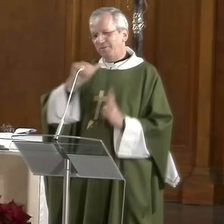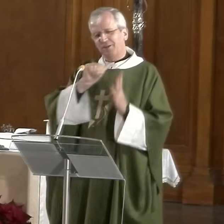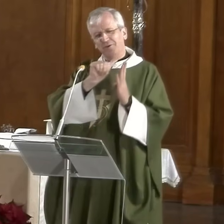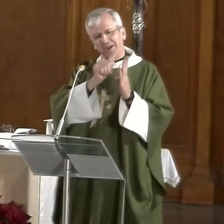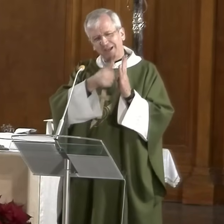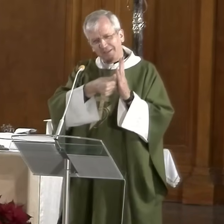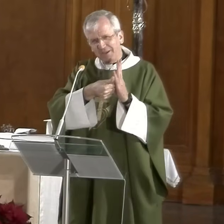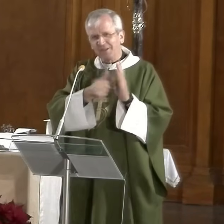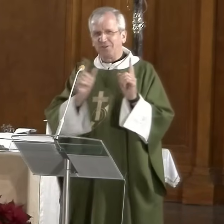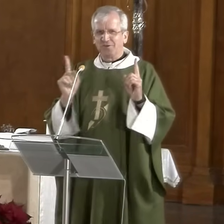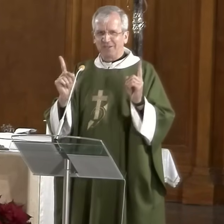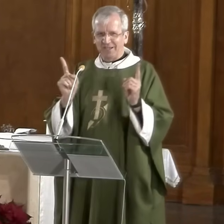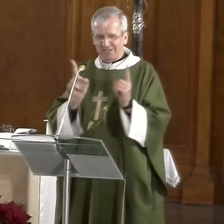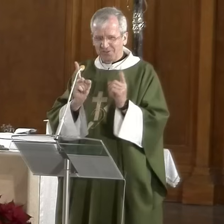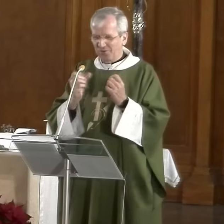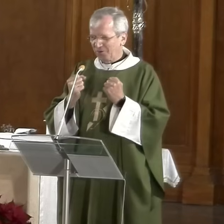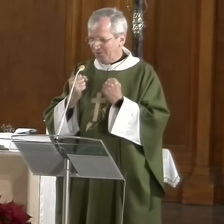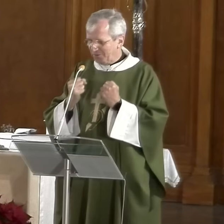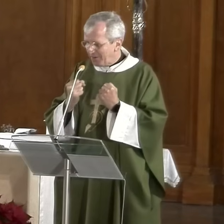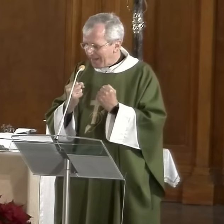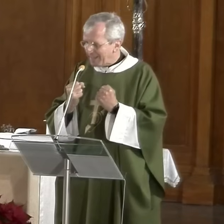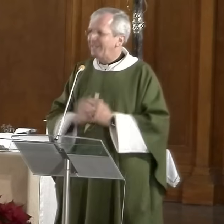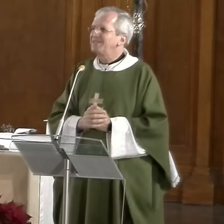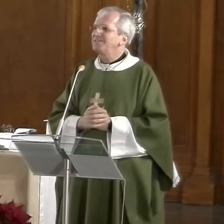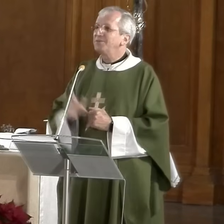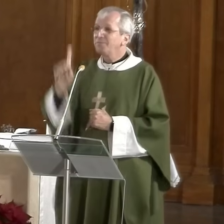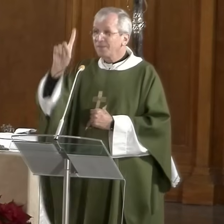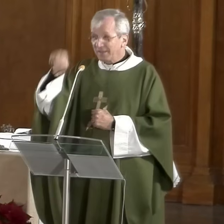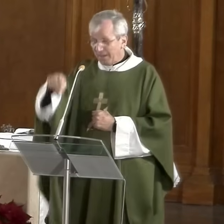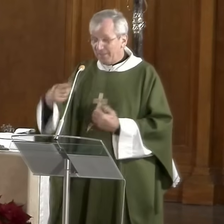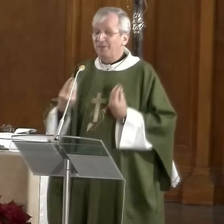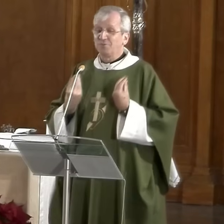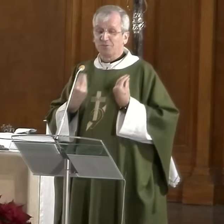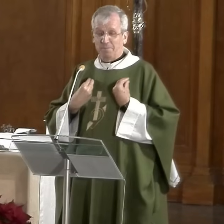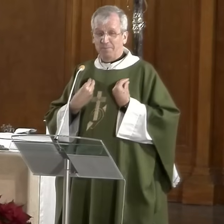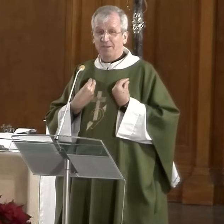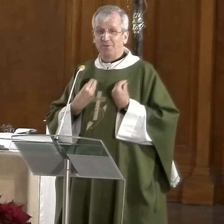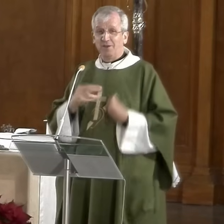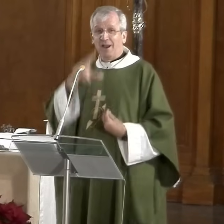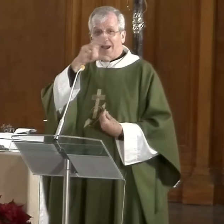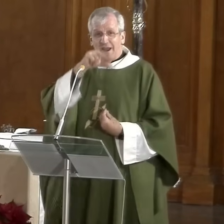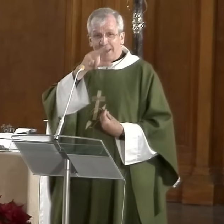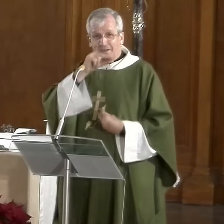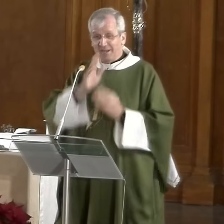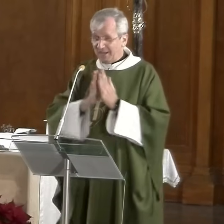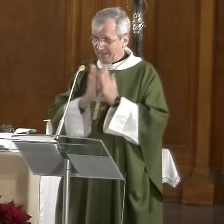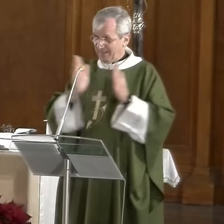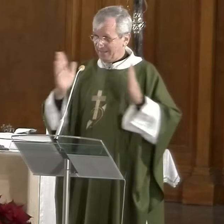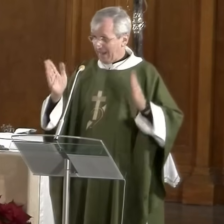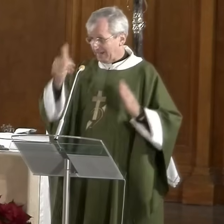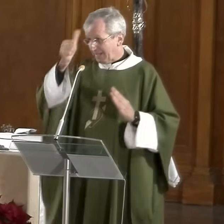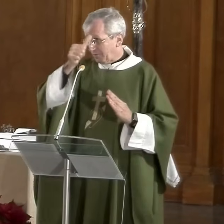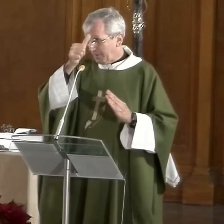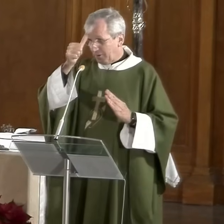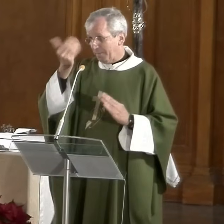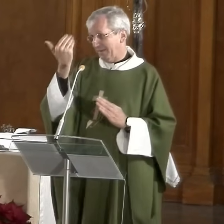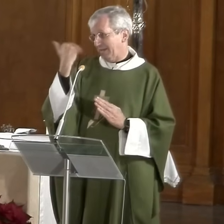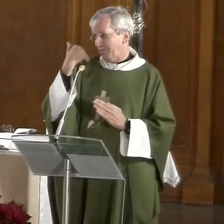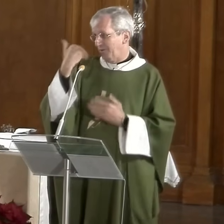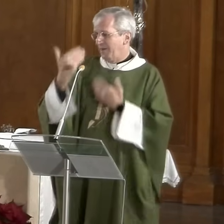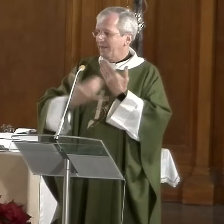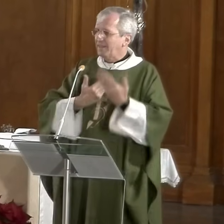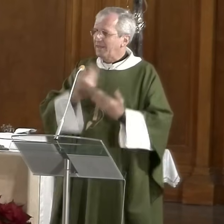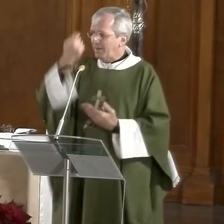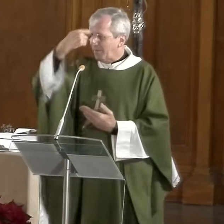hemos vivido el Adviento, que ha sido corto e intenso, también hemos vivido la Navidad hasta el domingo